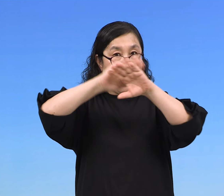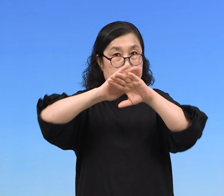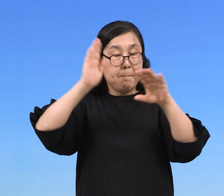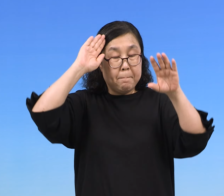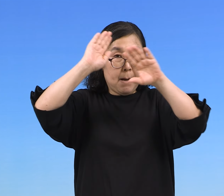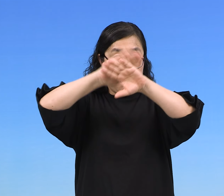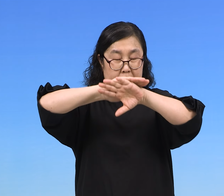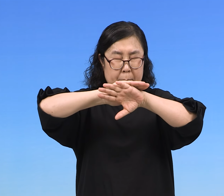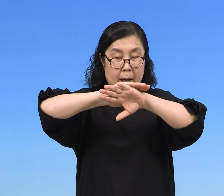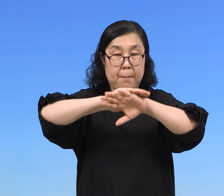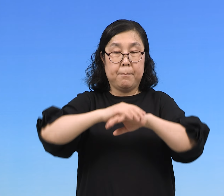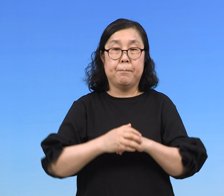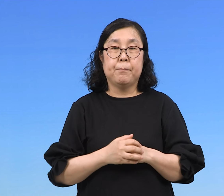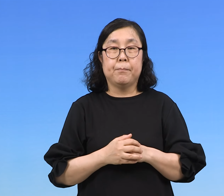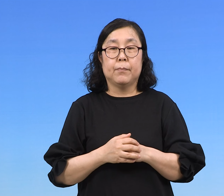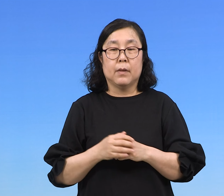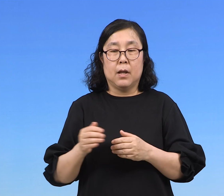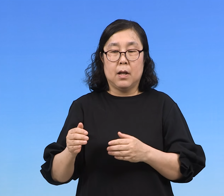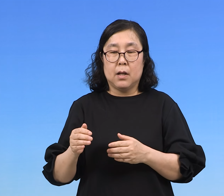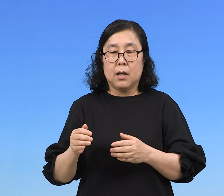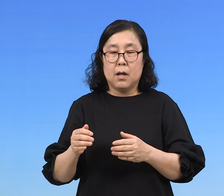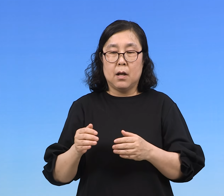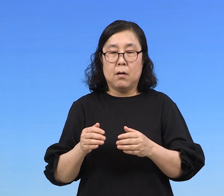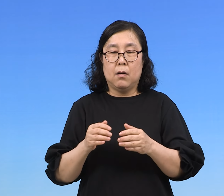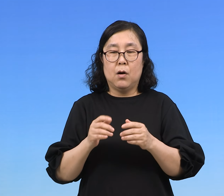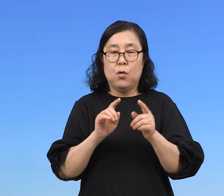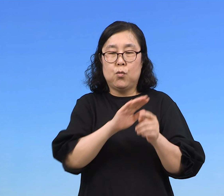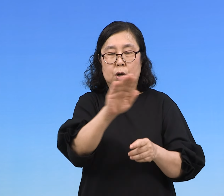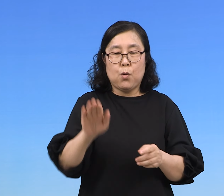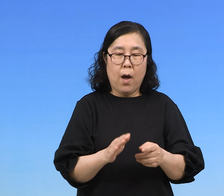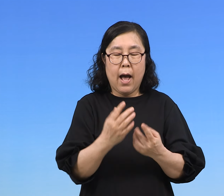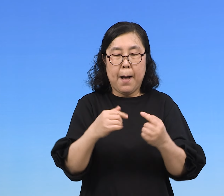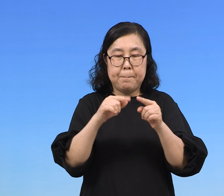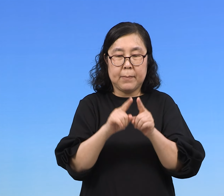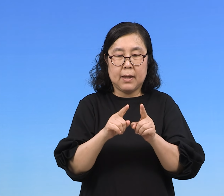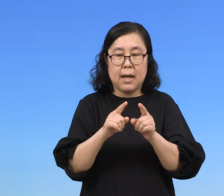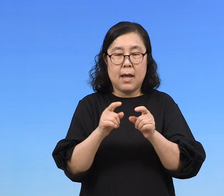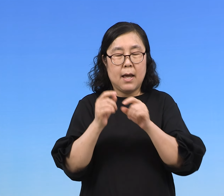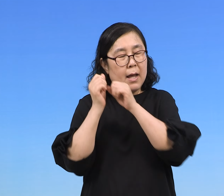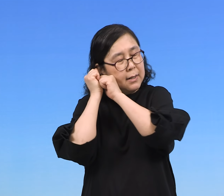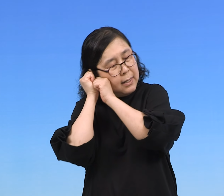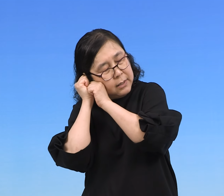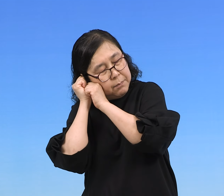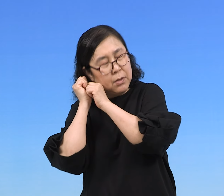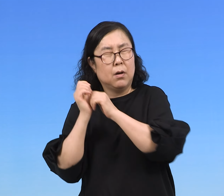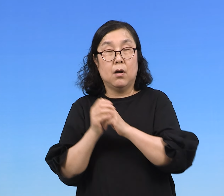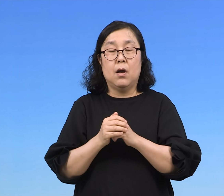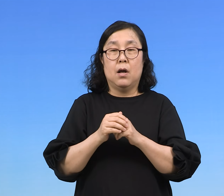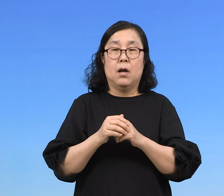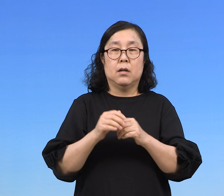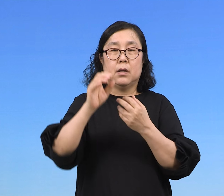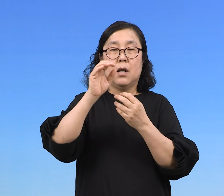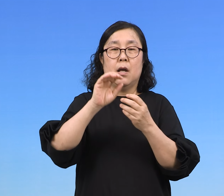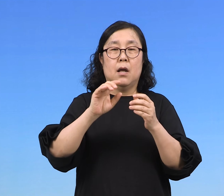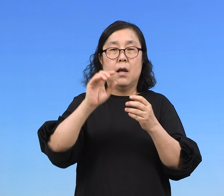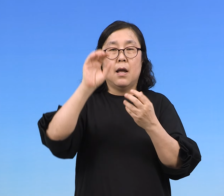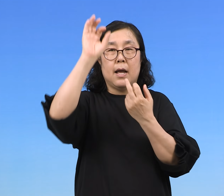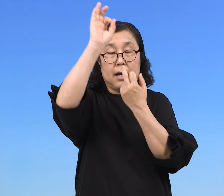밤. 이게 지금 밤입니다. 29절. 그들이 강군하여 이르되 우리와 함께 유하사이다. 때가 저물어 가고 날이